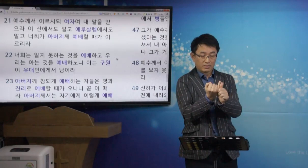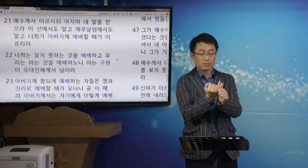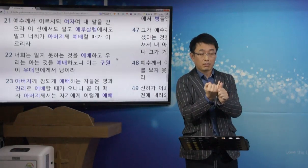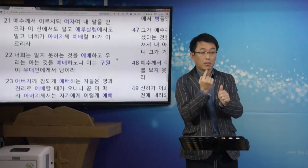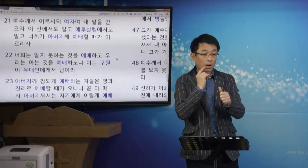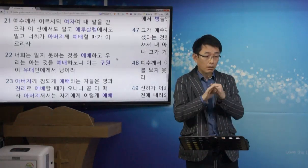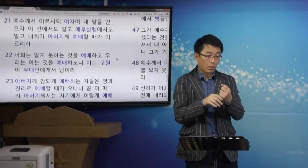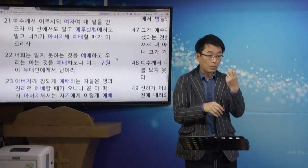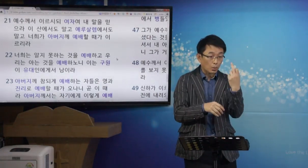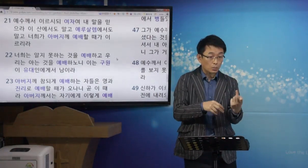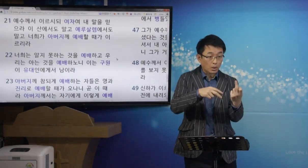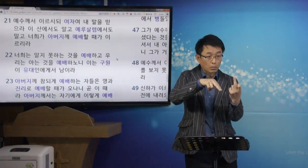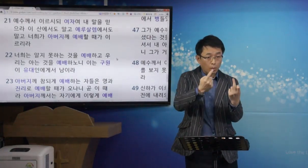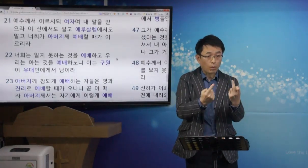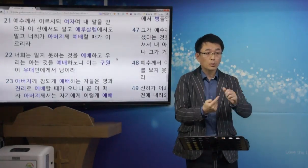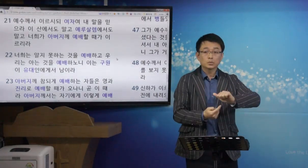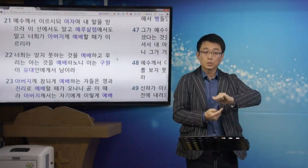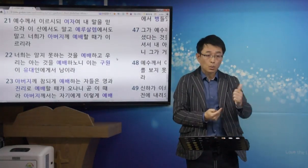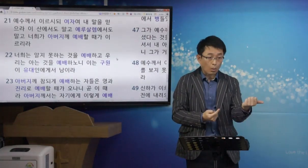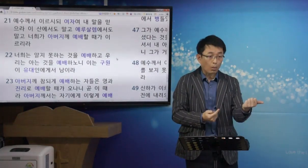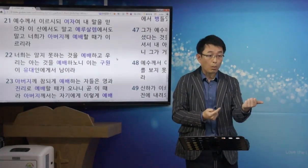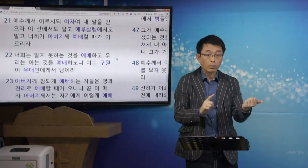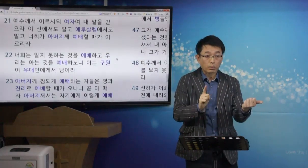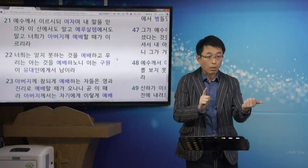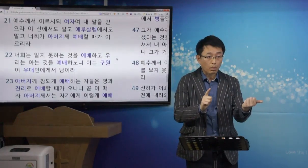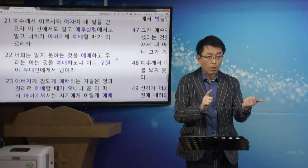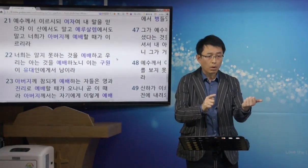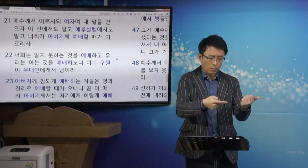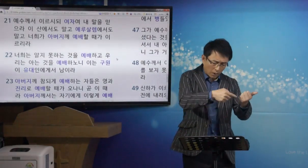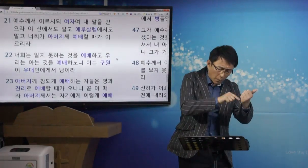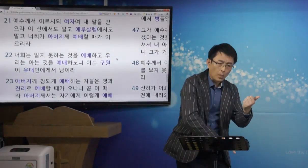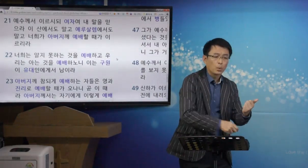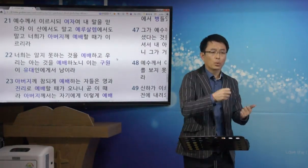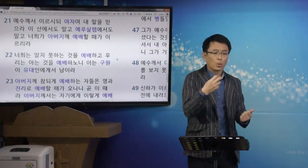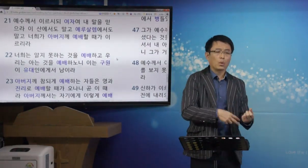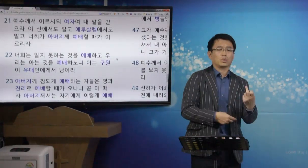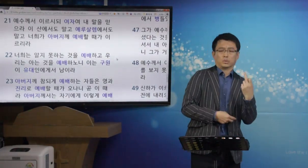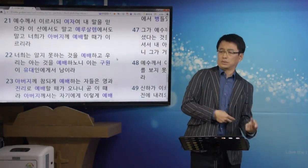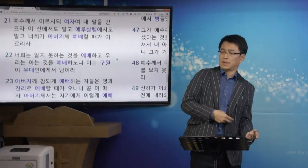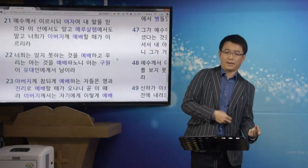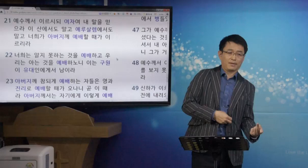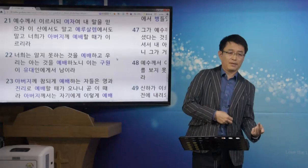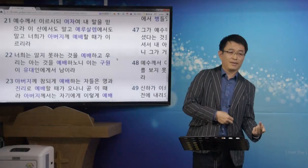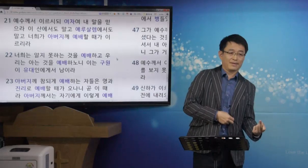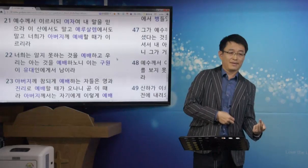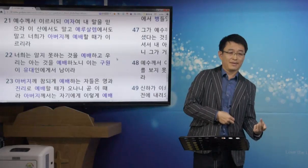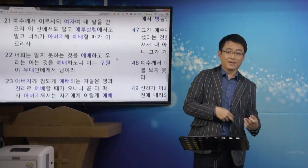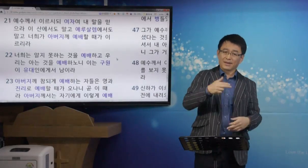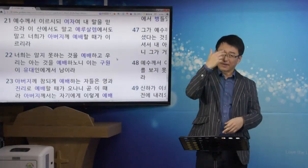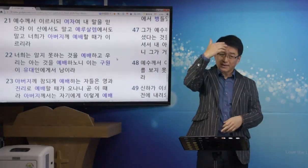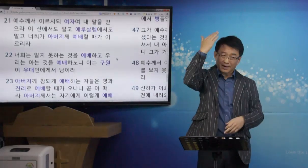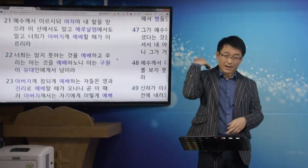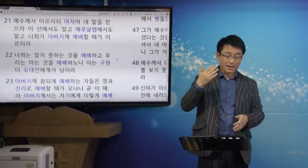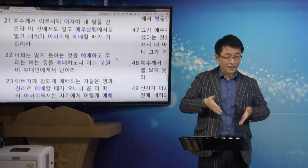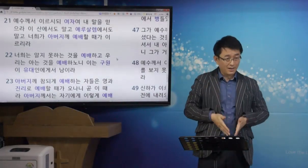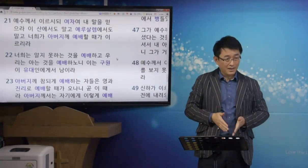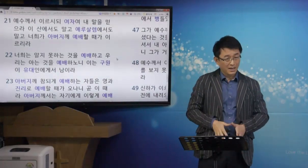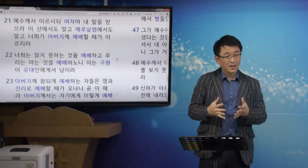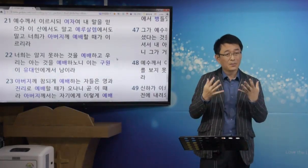동생과 결혼을 하게 되는데 그 동생도 죽게 되면 그러면 그 밑에 있는 동생과 이제 결혼을 하게 되죠.